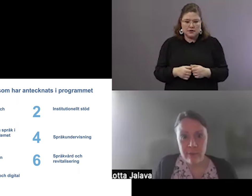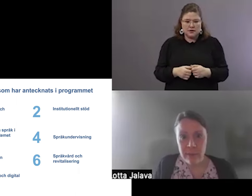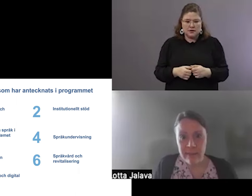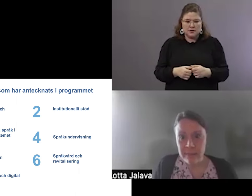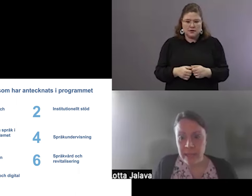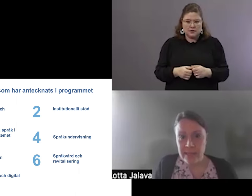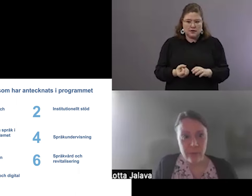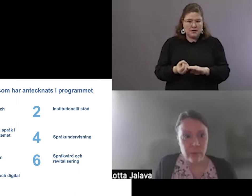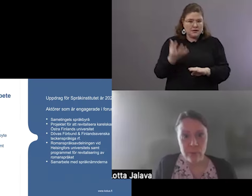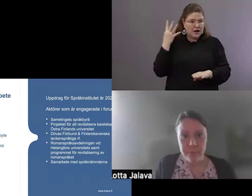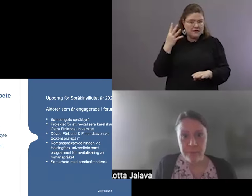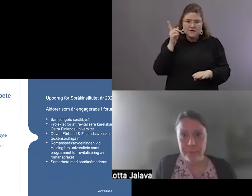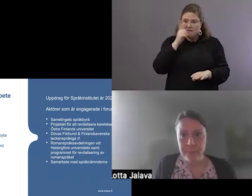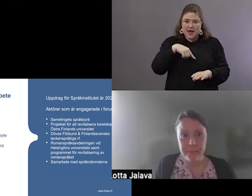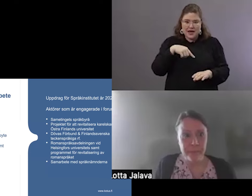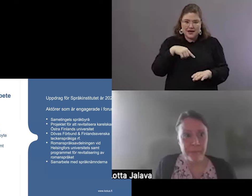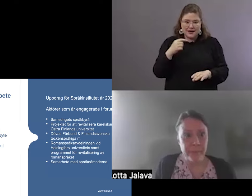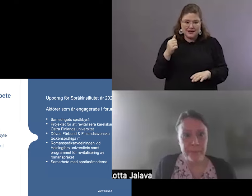täällä kalvot menevät mihin sattuu.